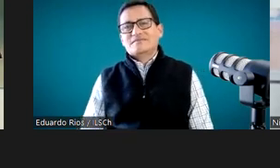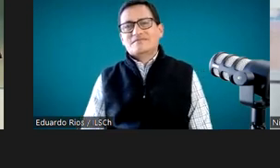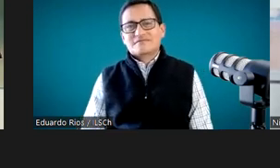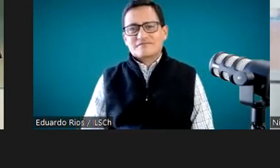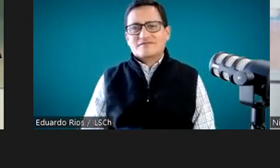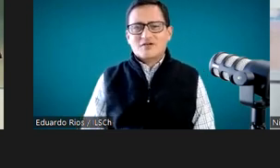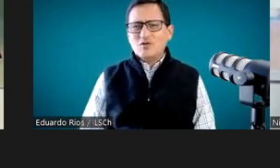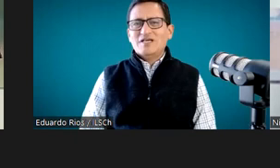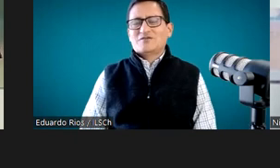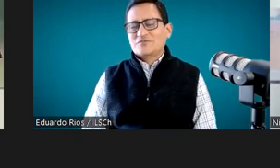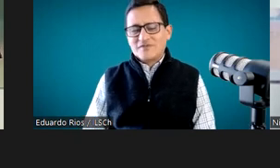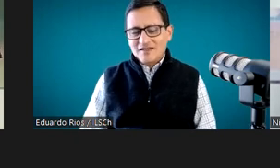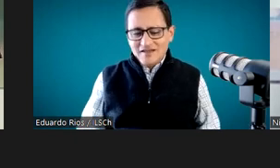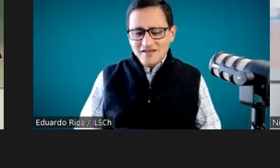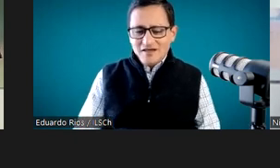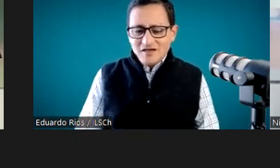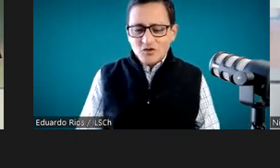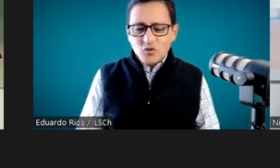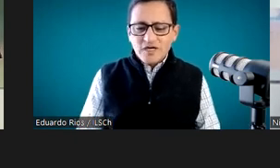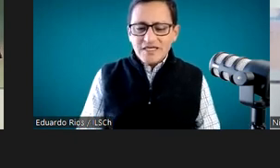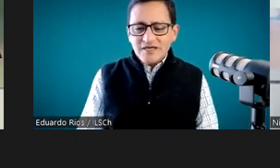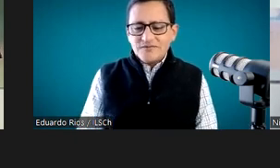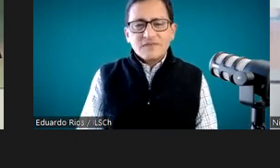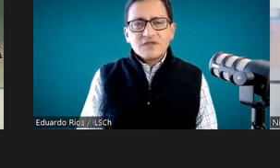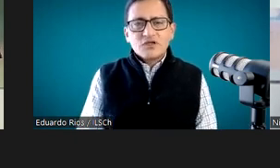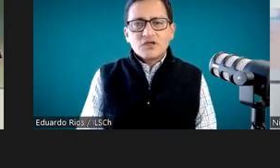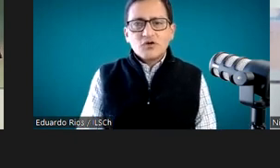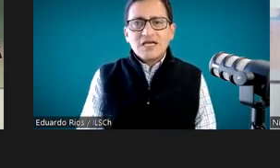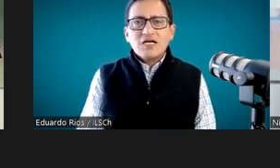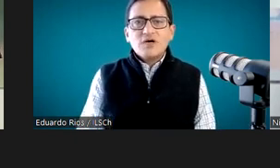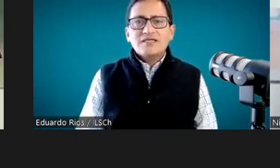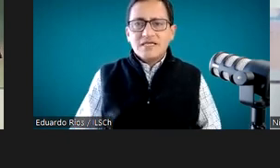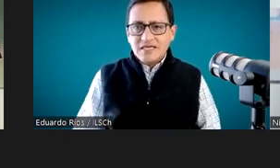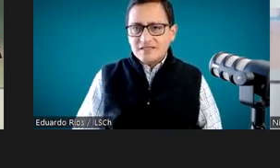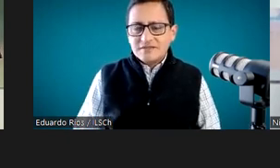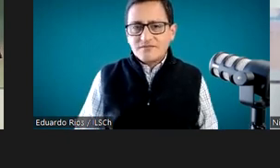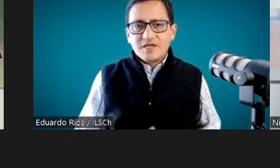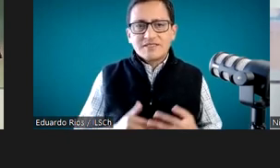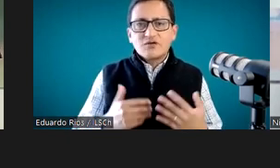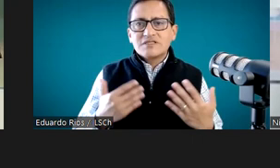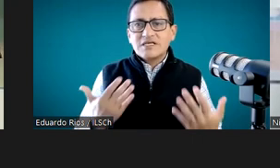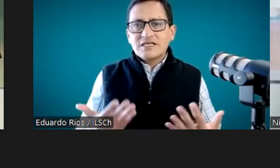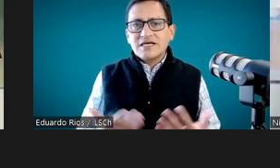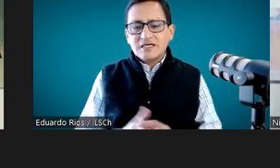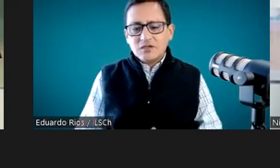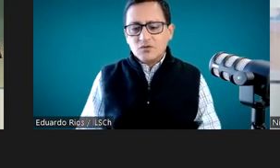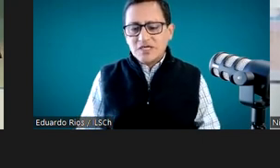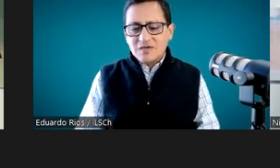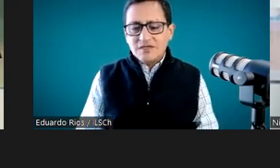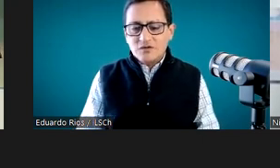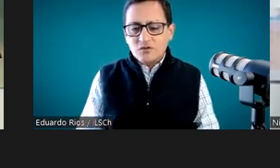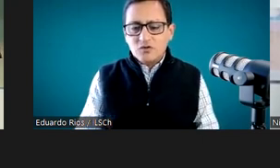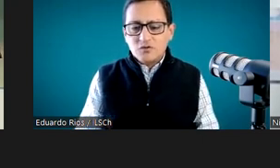chilena. ¿Cómo es eso? Lo que ocurre es que toda lengua de señas se considera